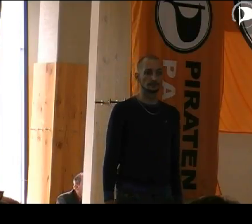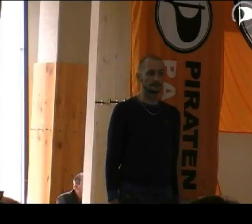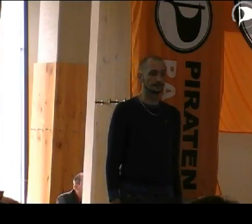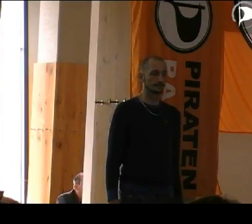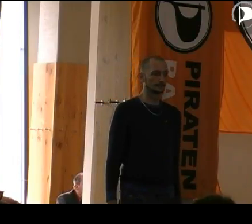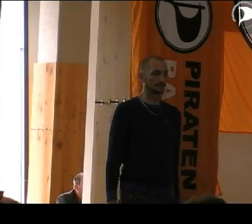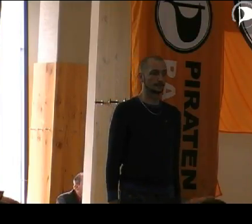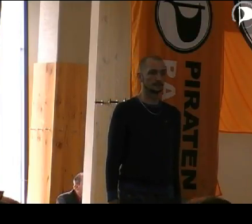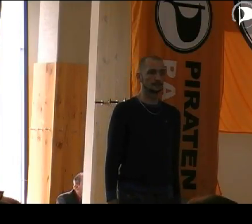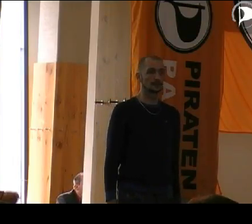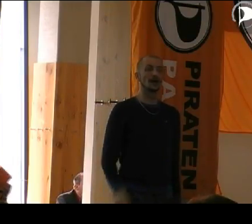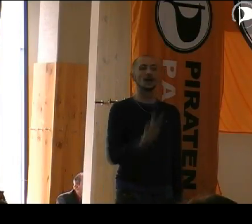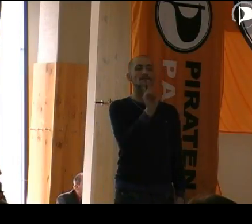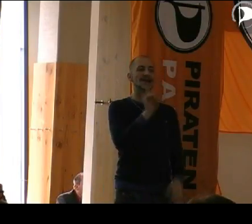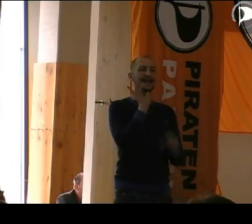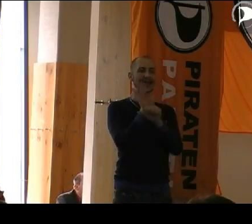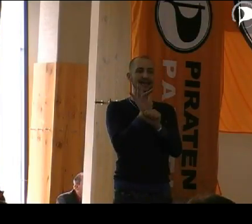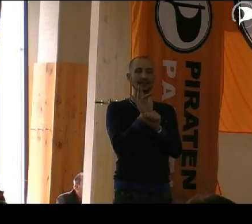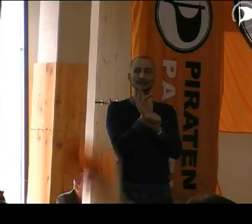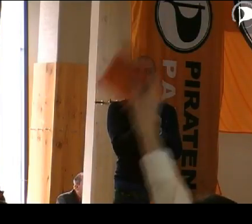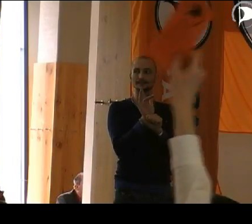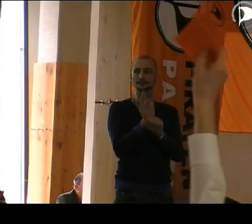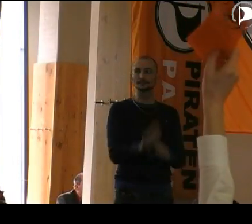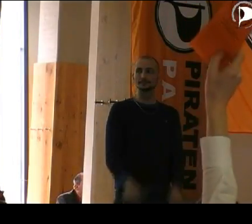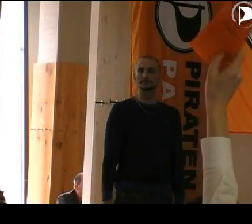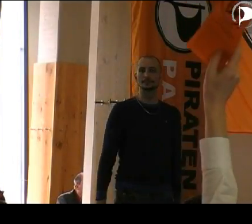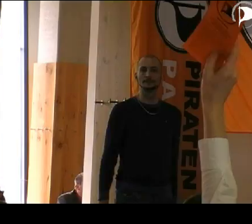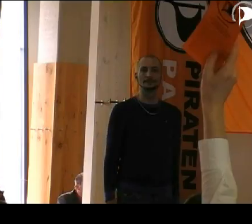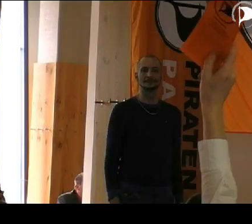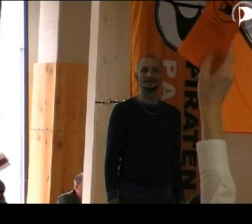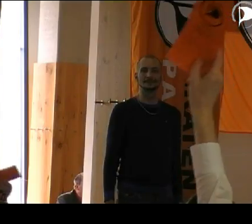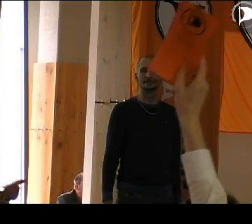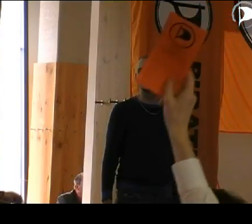nein das wäre es dagegen sogar